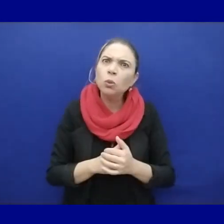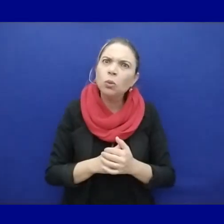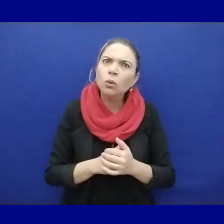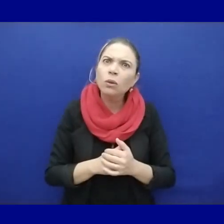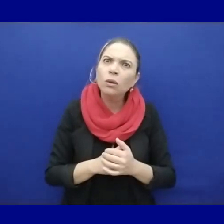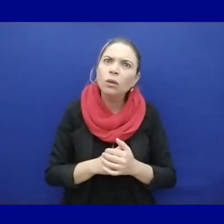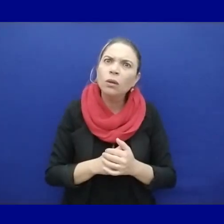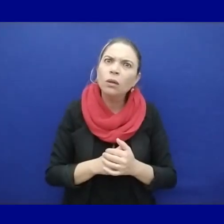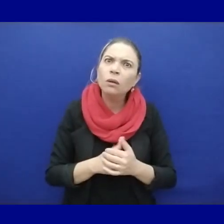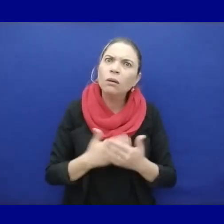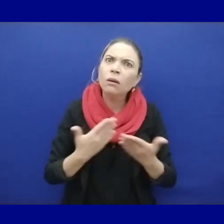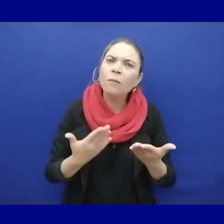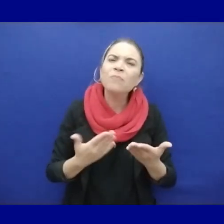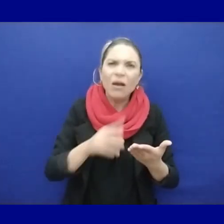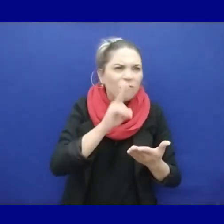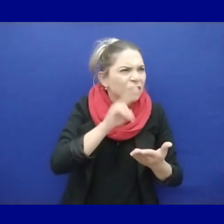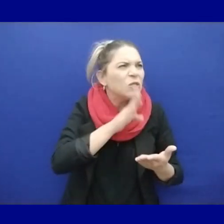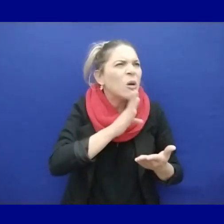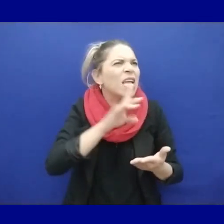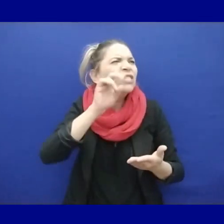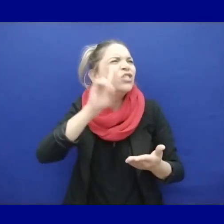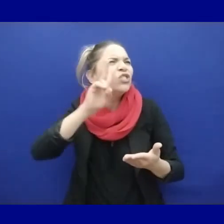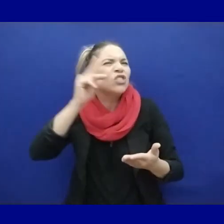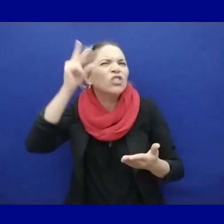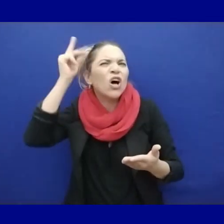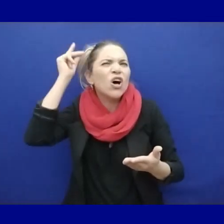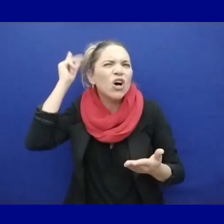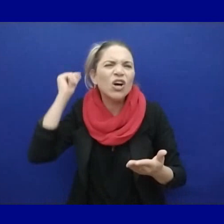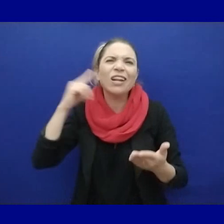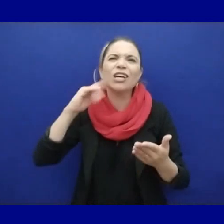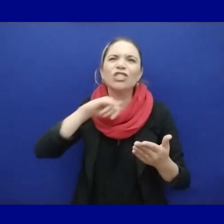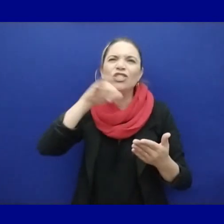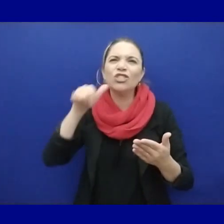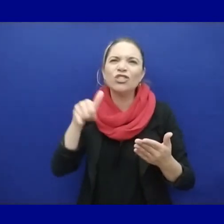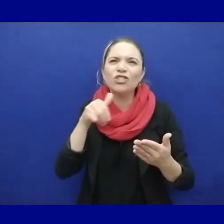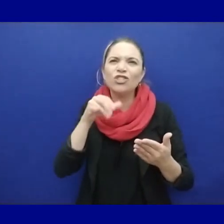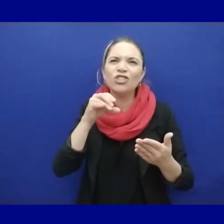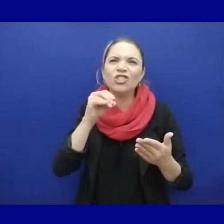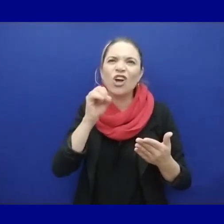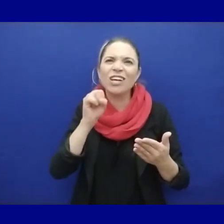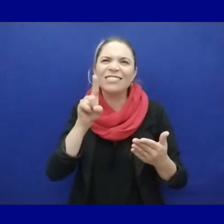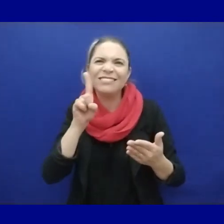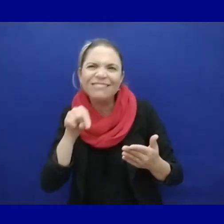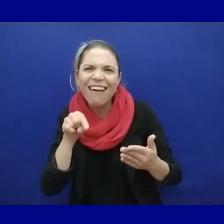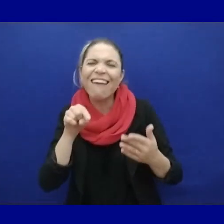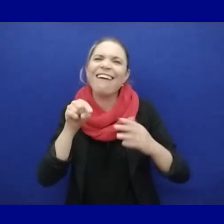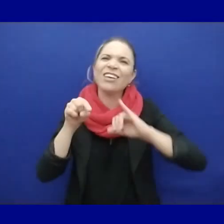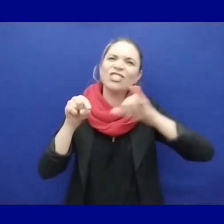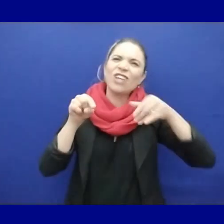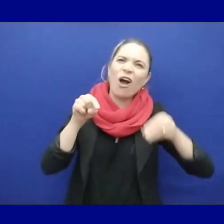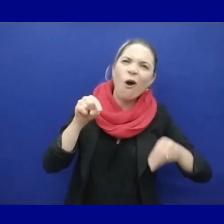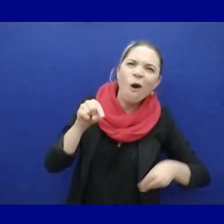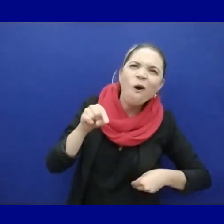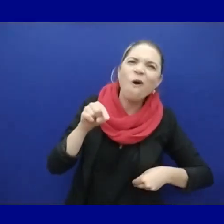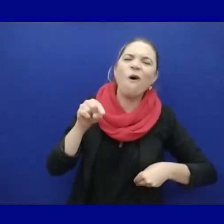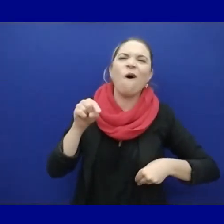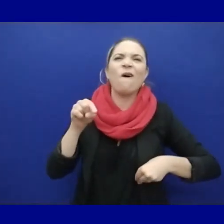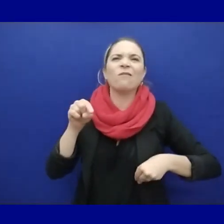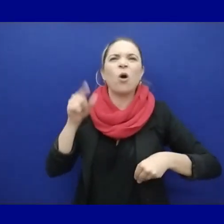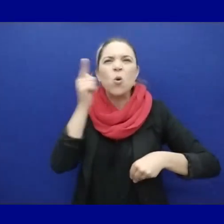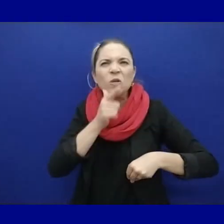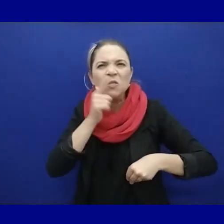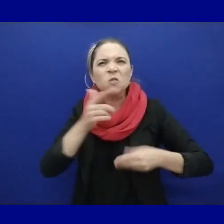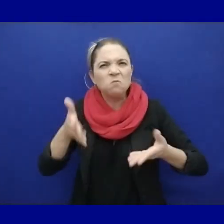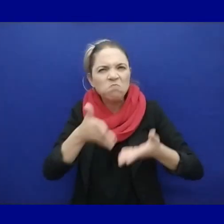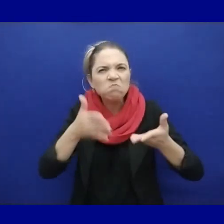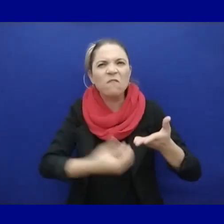de José, permitiu a Jacó e a sua descendência continuar tendo vida? Ouviu quando, por meio de